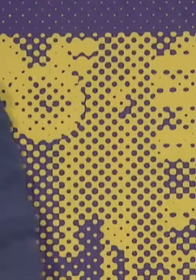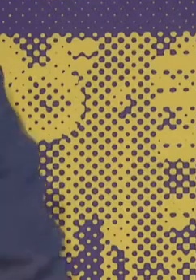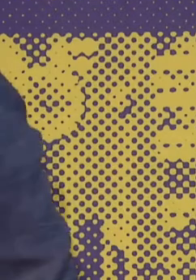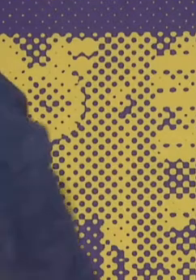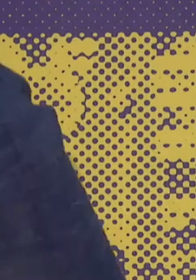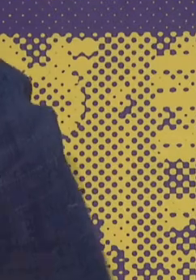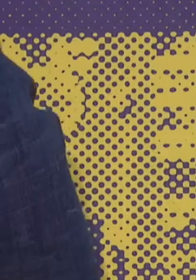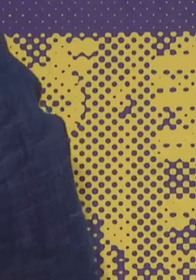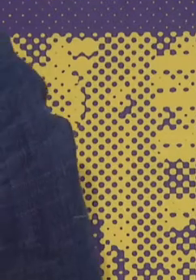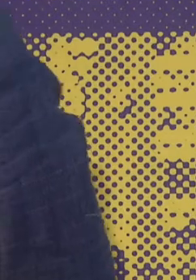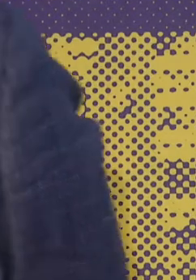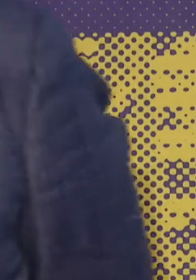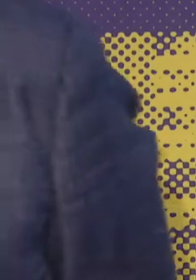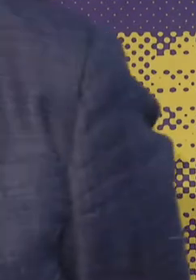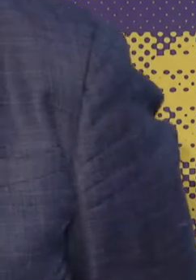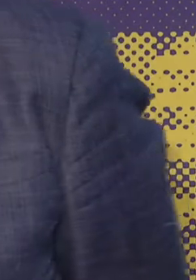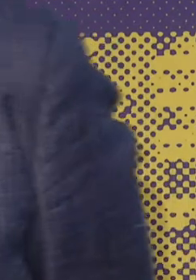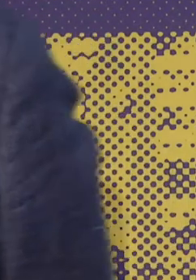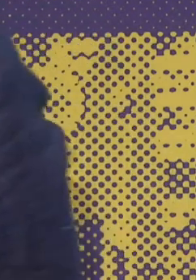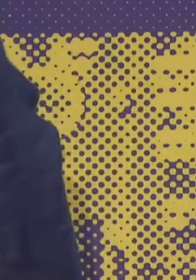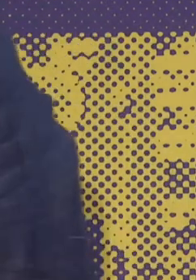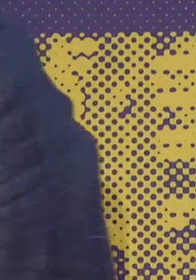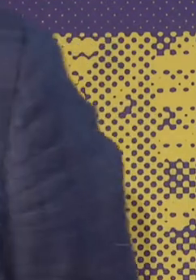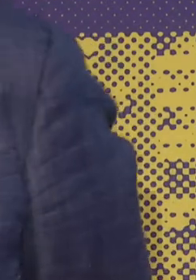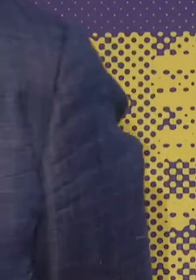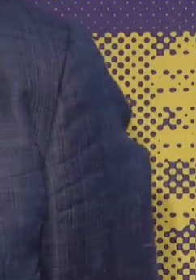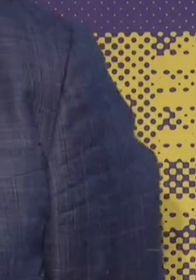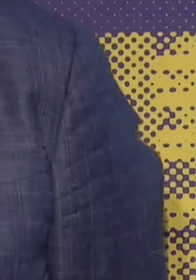vi nu när vi har förutsättningar? Vi kan